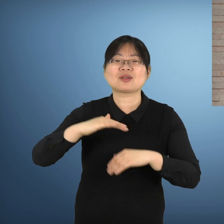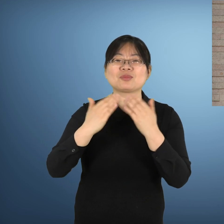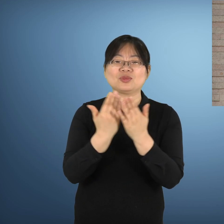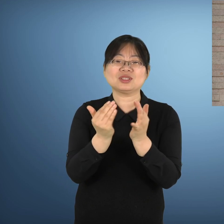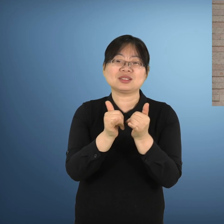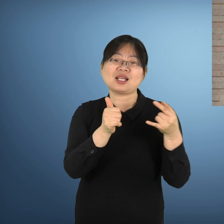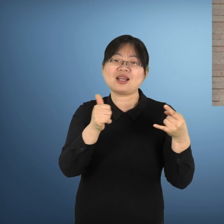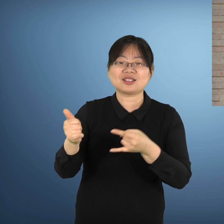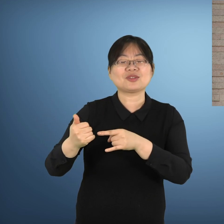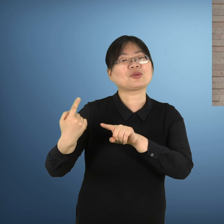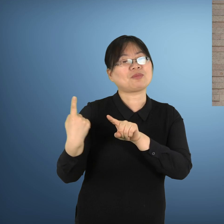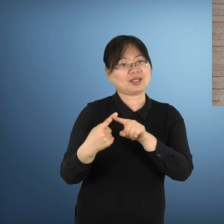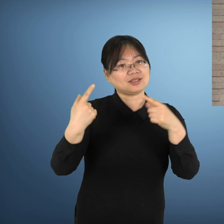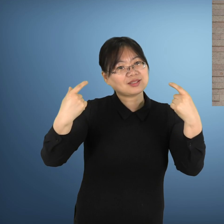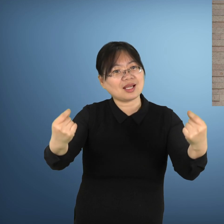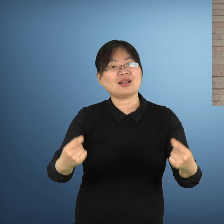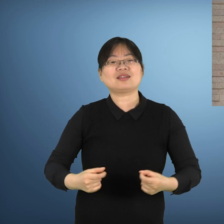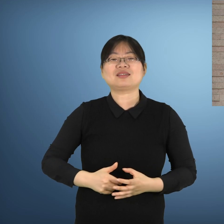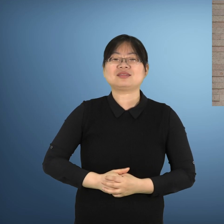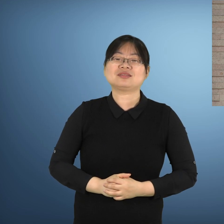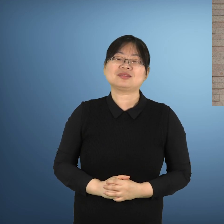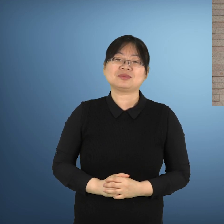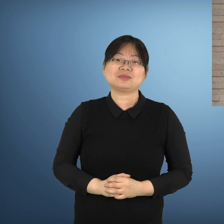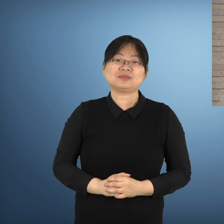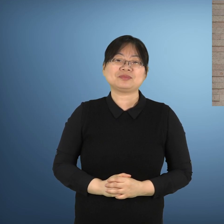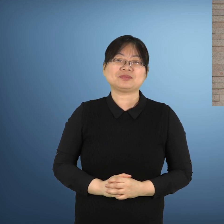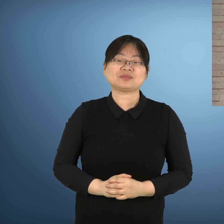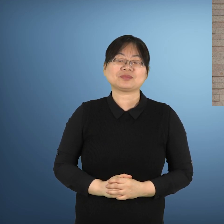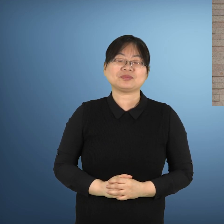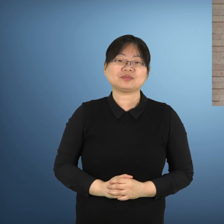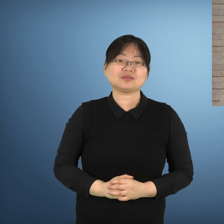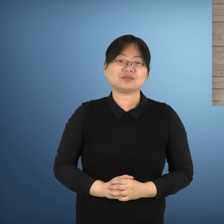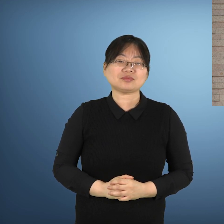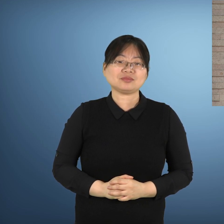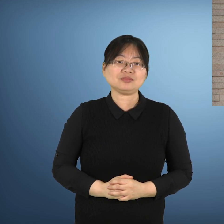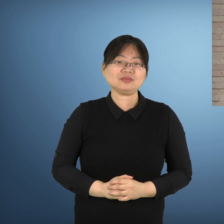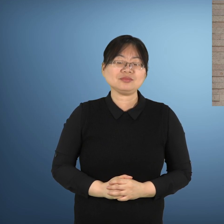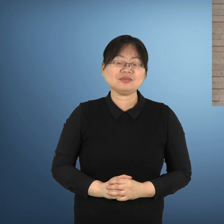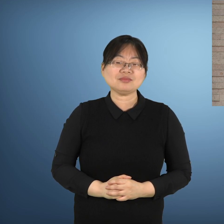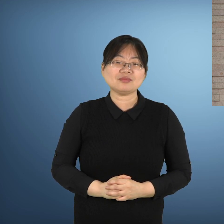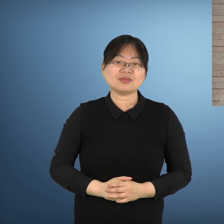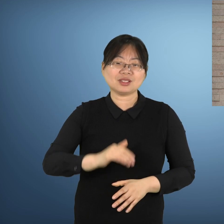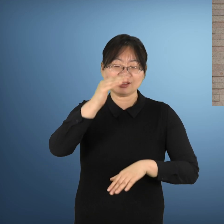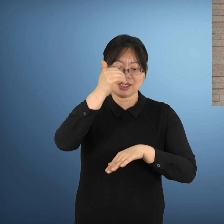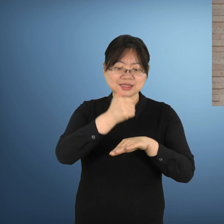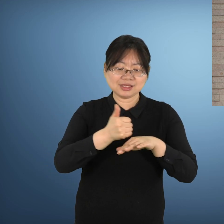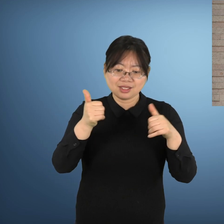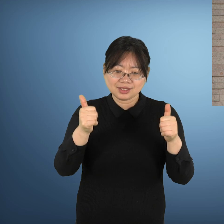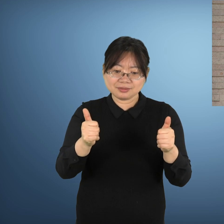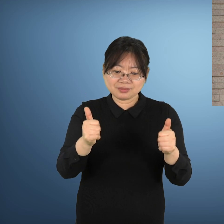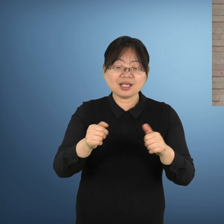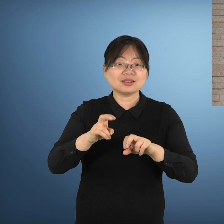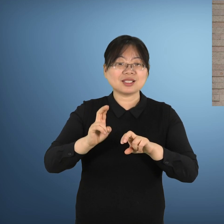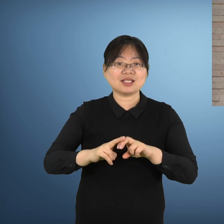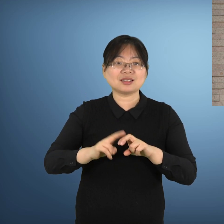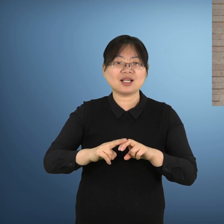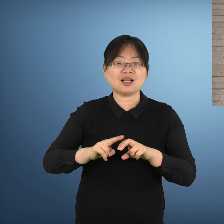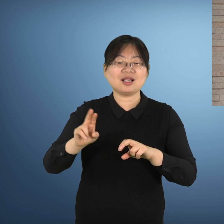모든 자에게 도니라. 무슨 말이에요? 당대 최종적 심판대가